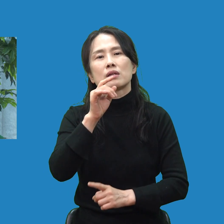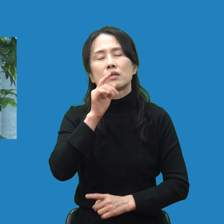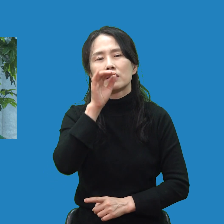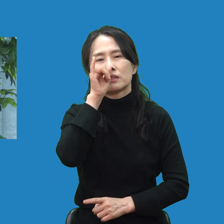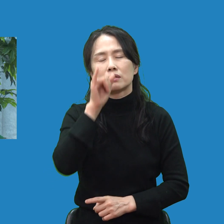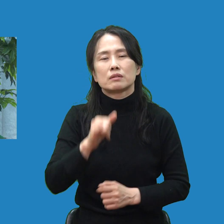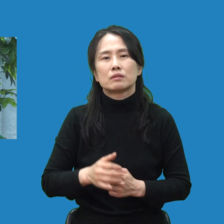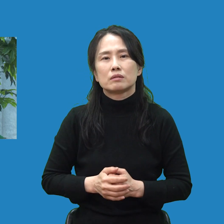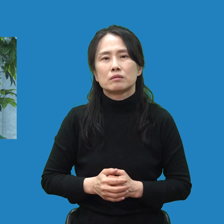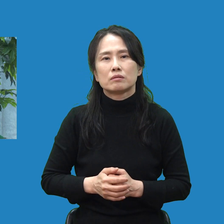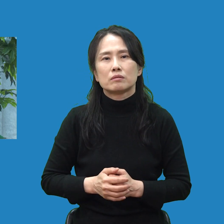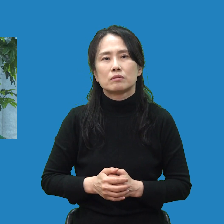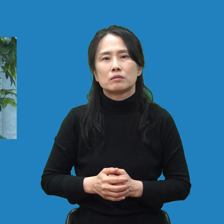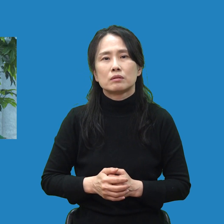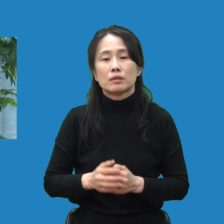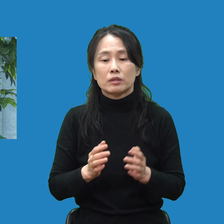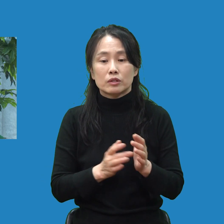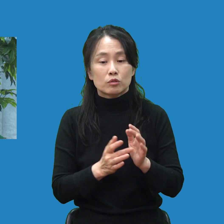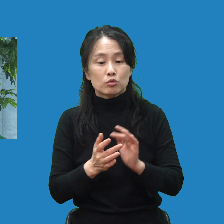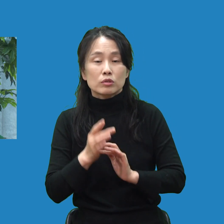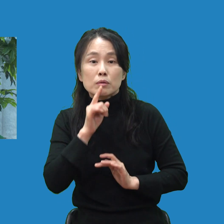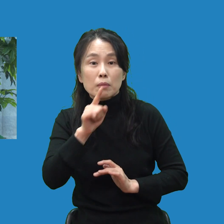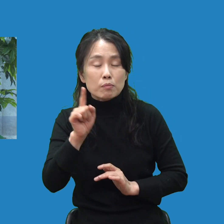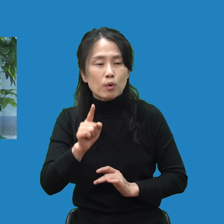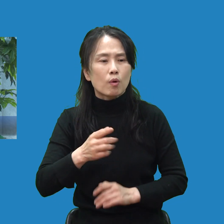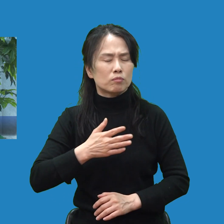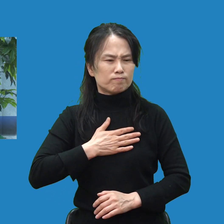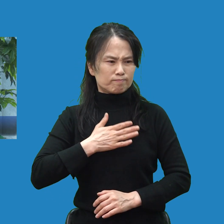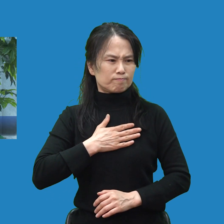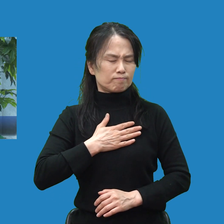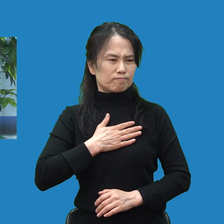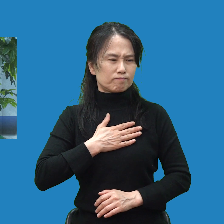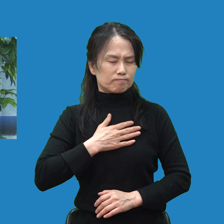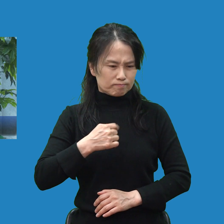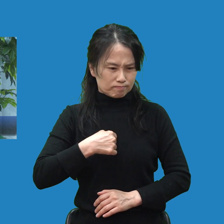복음, 예수님이